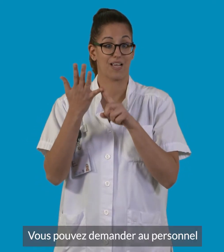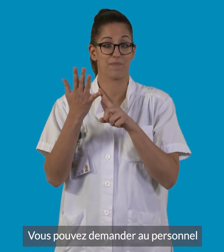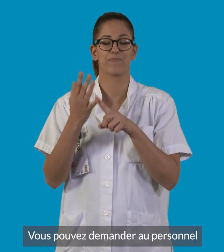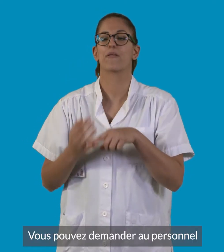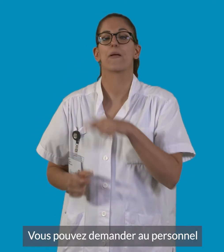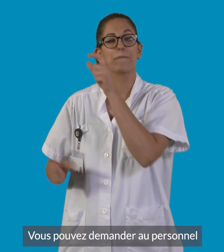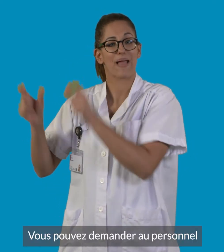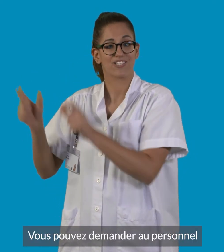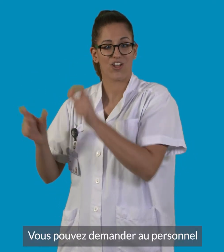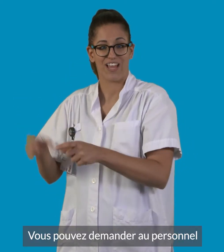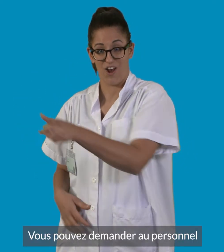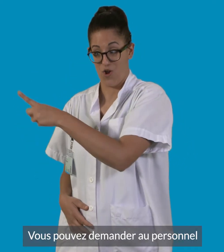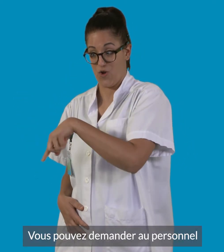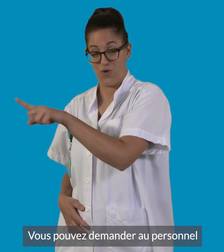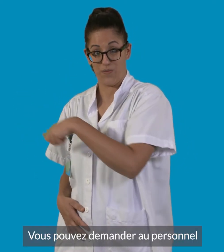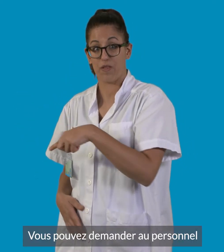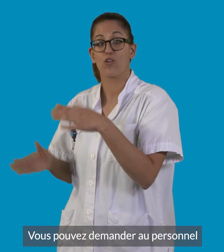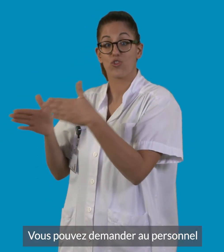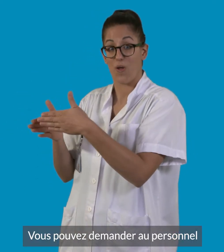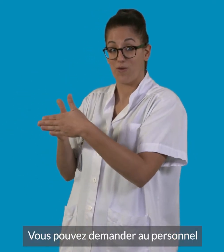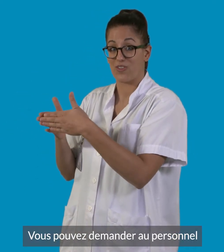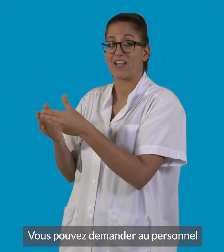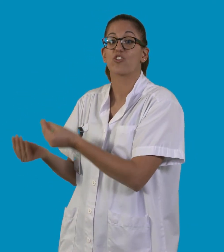Vous pouvez demander au personnel